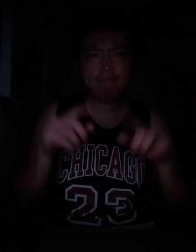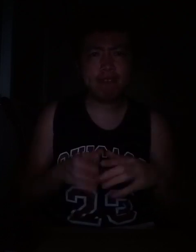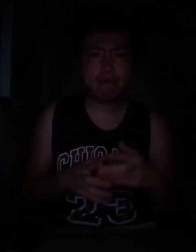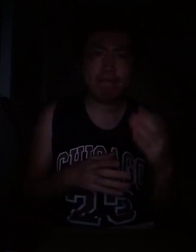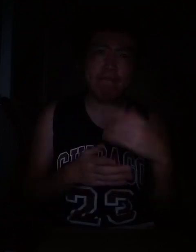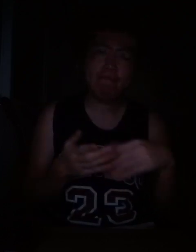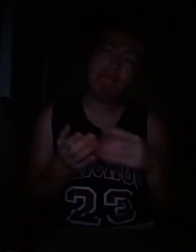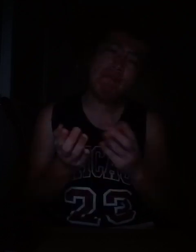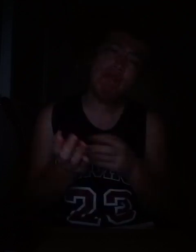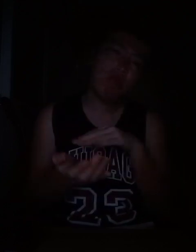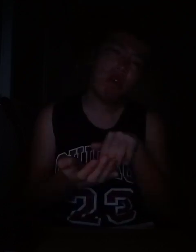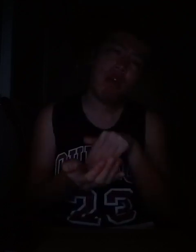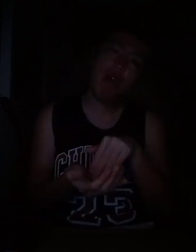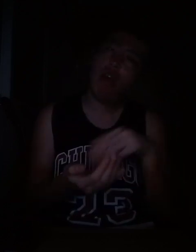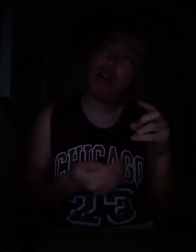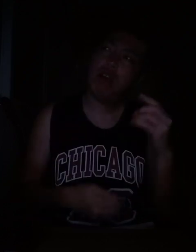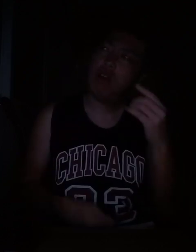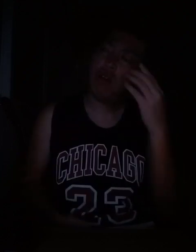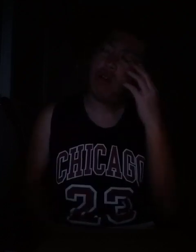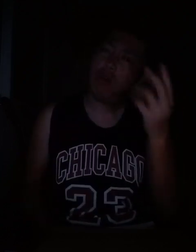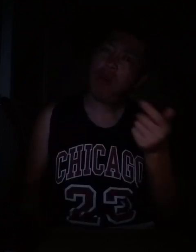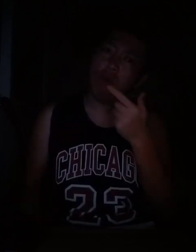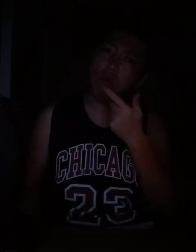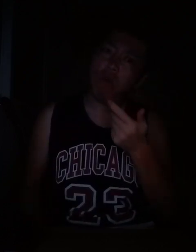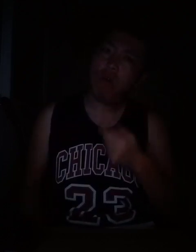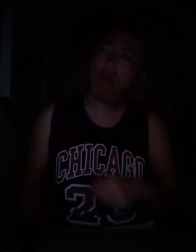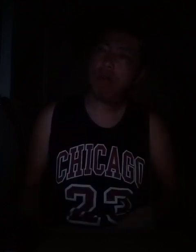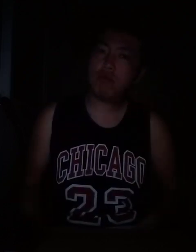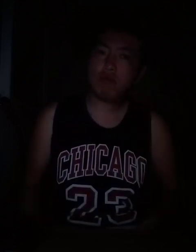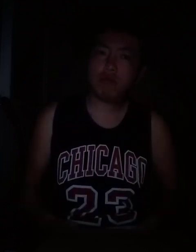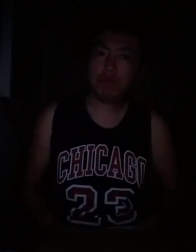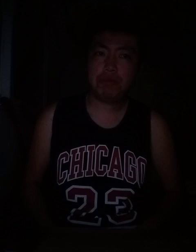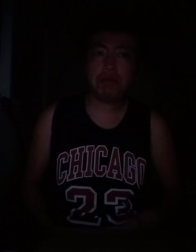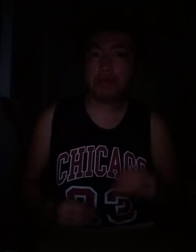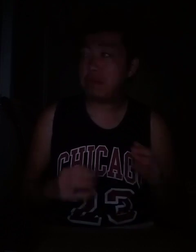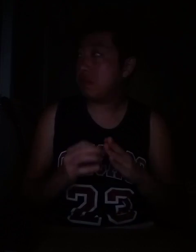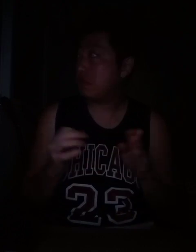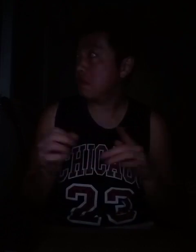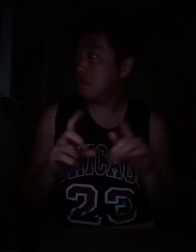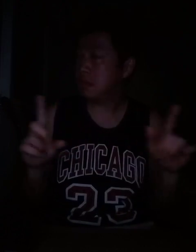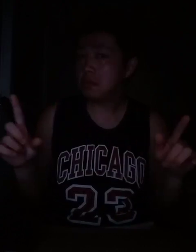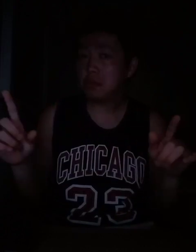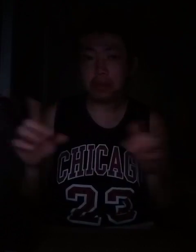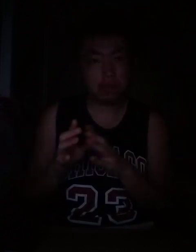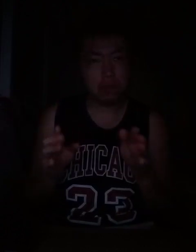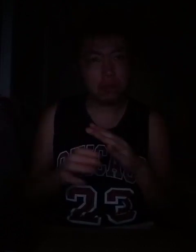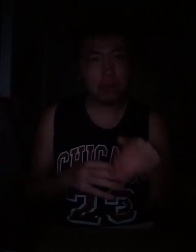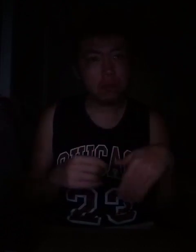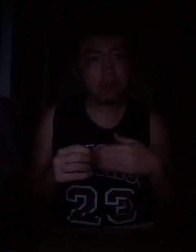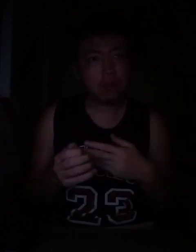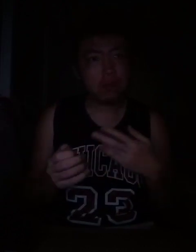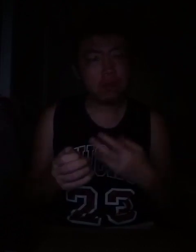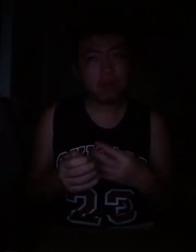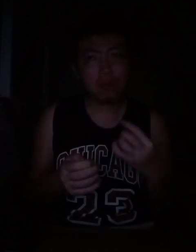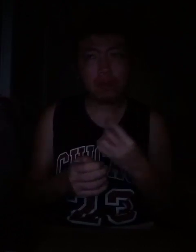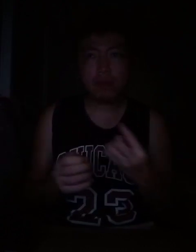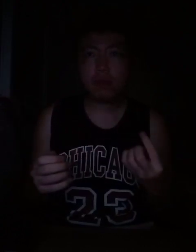제품을 만드는 기업들도 신경을 쓰게 됩니다. 다양한 상황에서 실험하는 콘텐츠가 주목을 받다 보니 주의 깊게 지켜볼 수밖에 없는 것